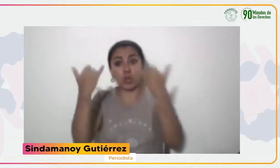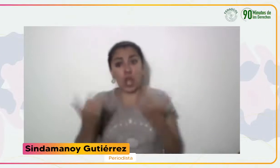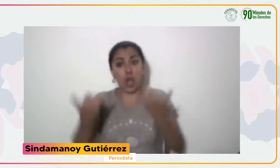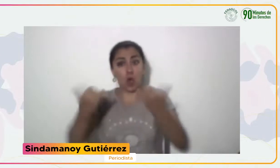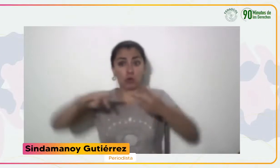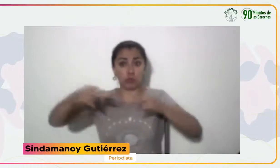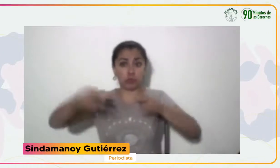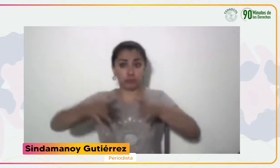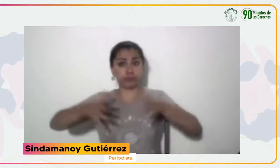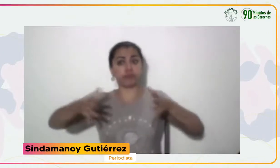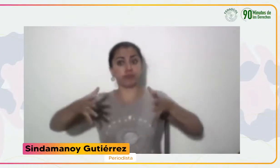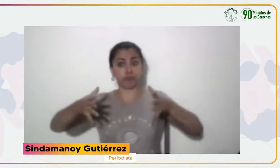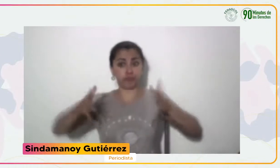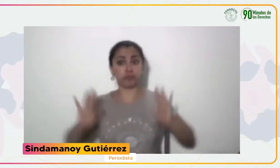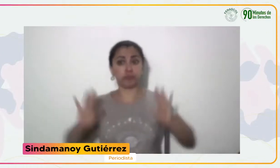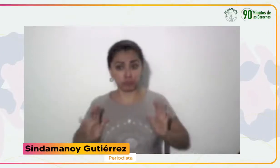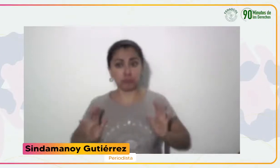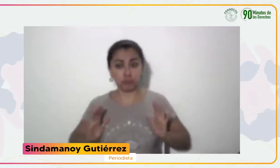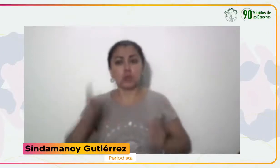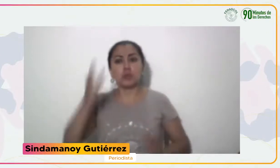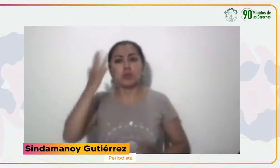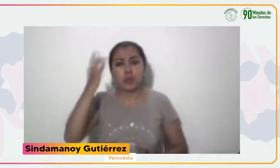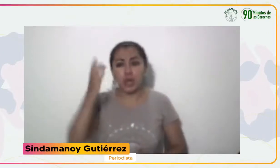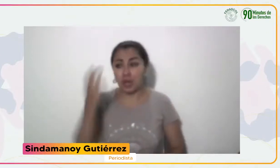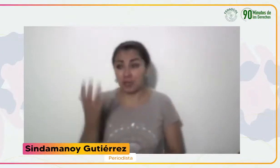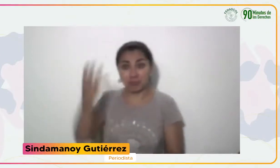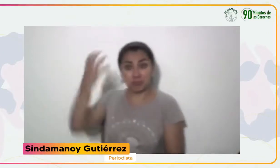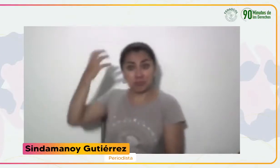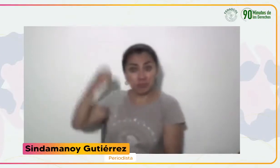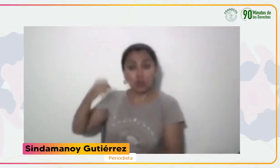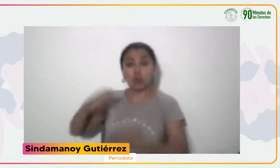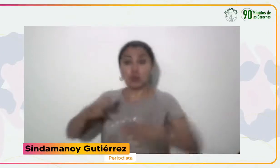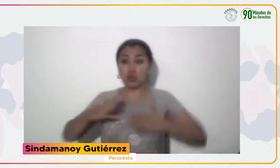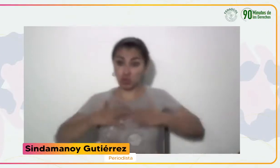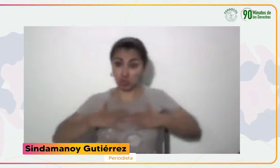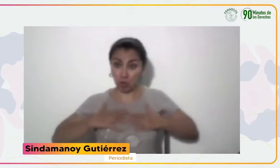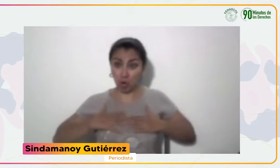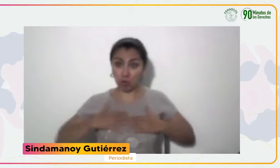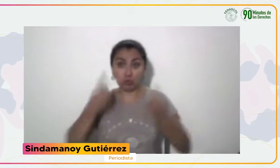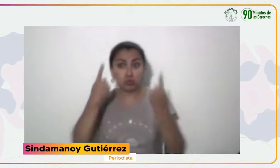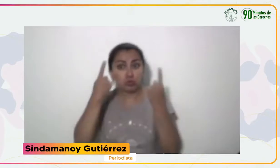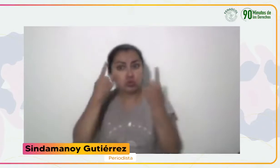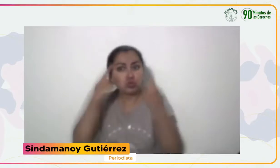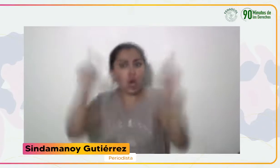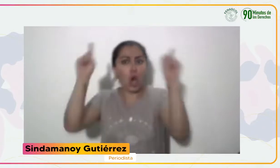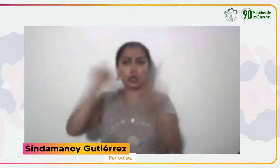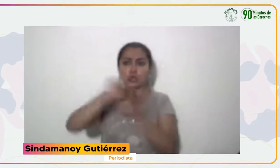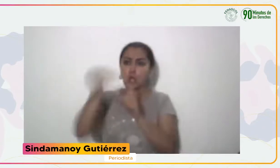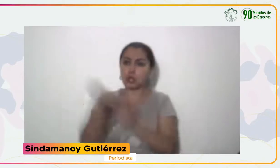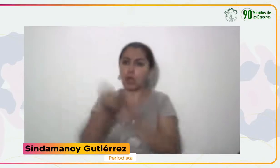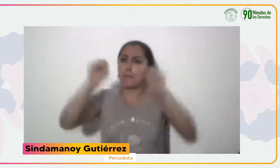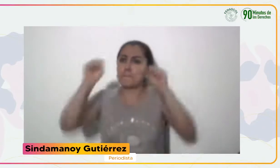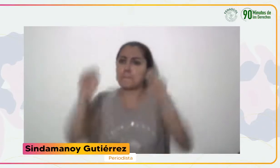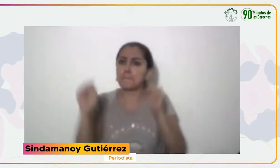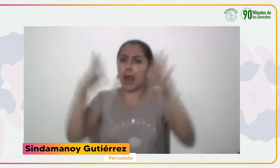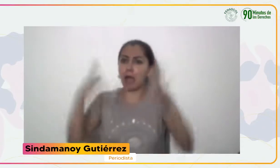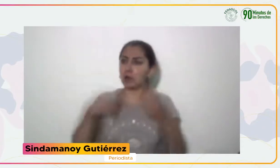Eran pocas las personas que estaban allí, a comparación a las que están ahorita. Antes, en mi